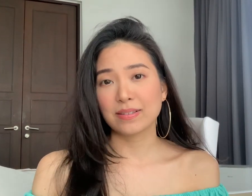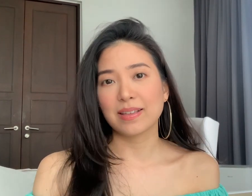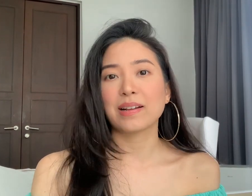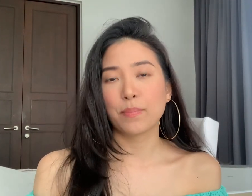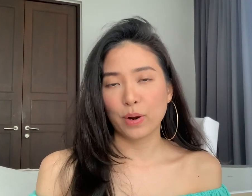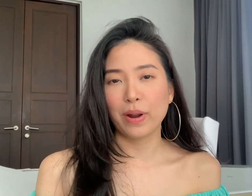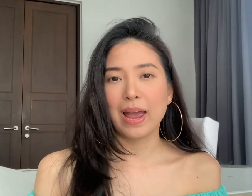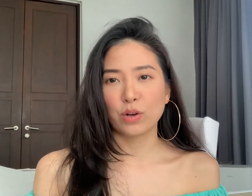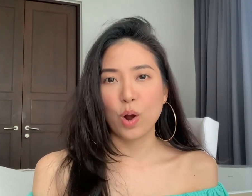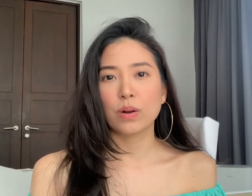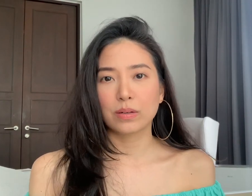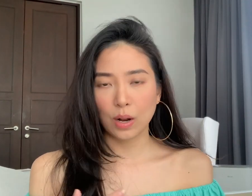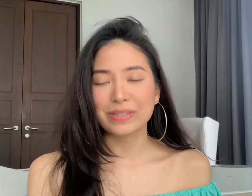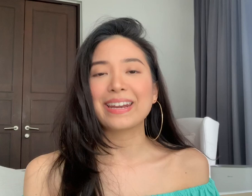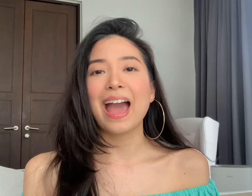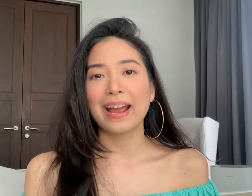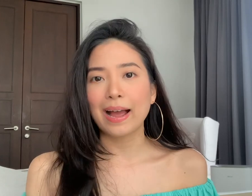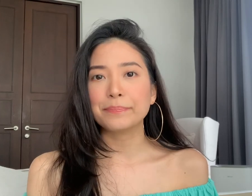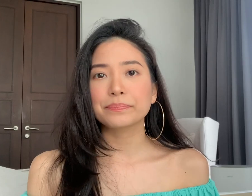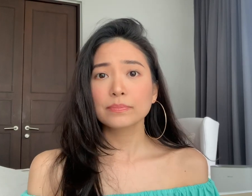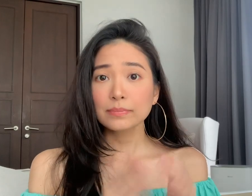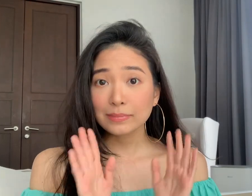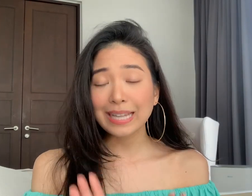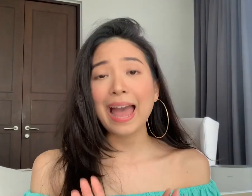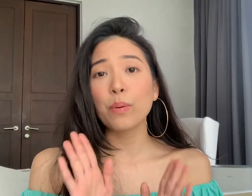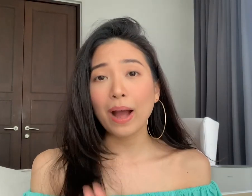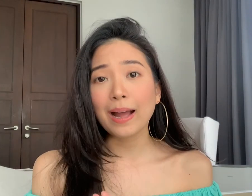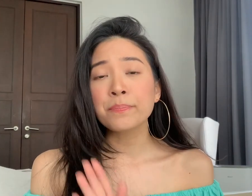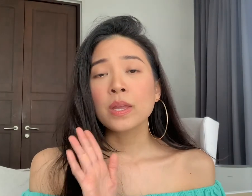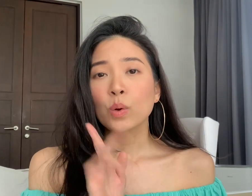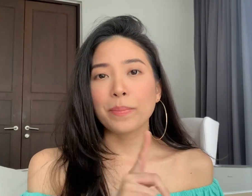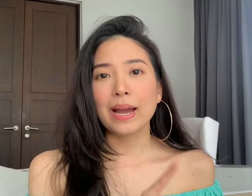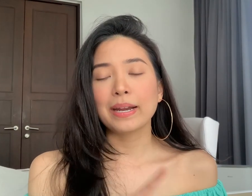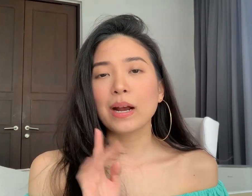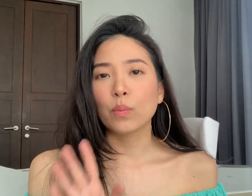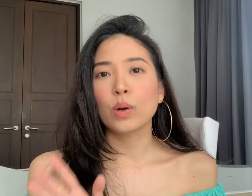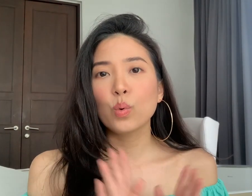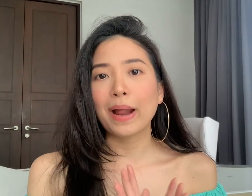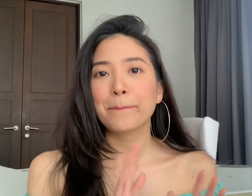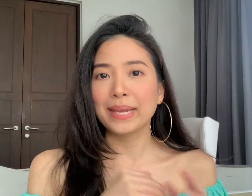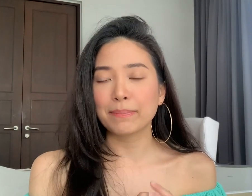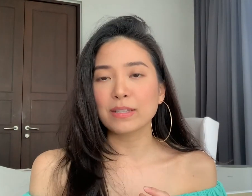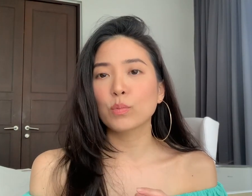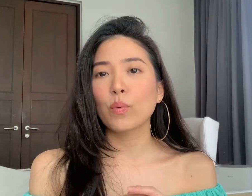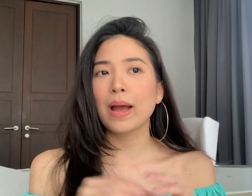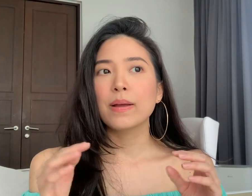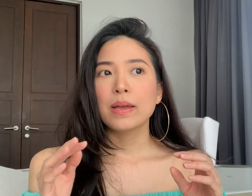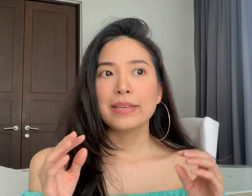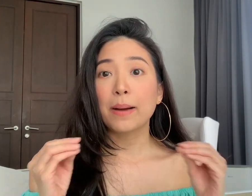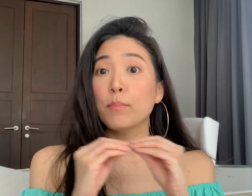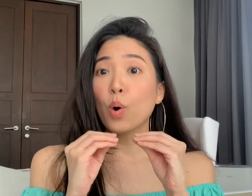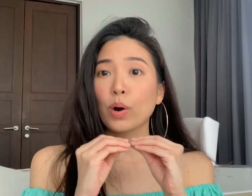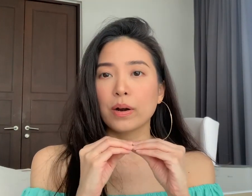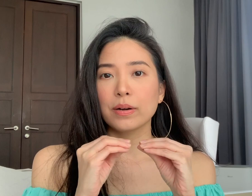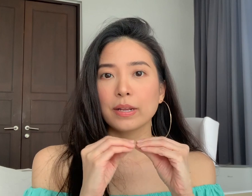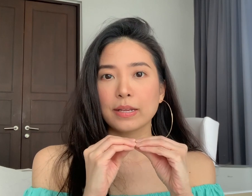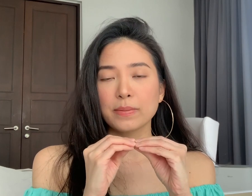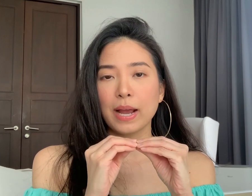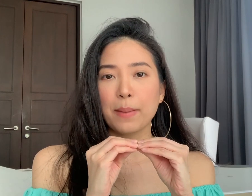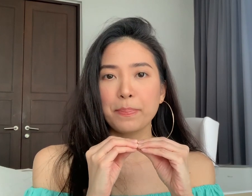ว่าลูกทำผีดมาสมมิ yangle moreพฟ